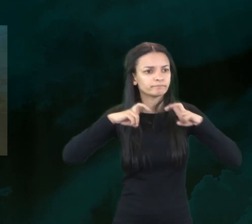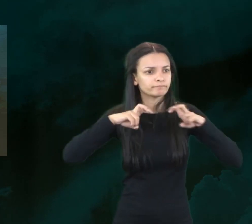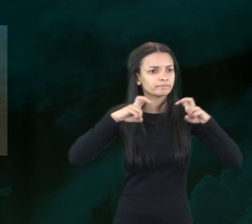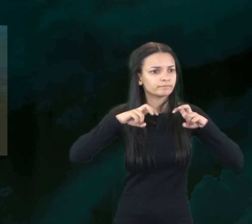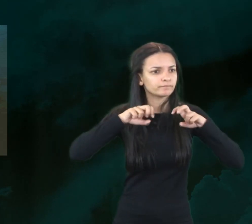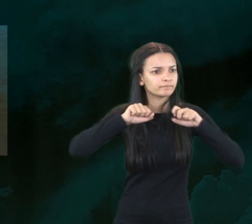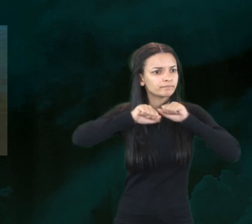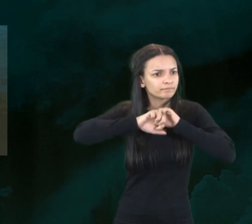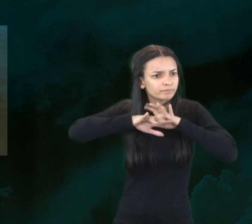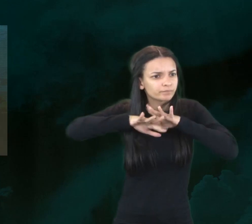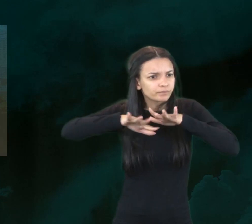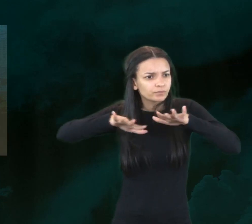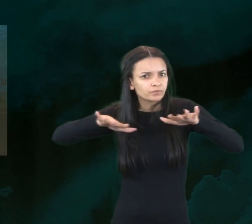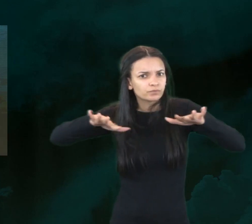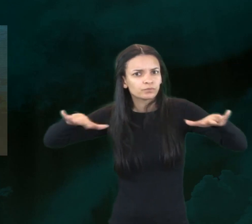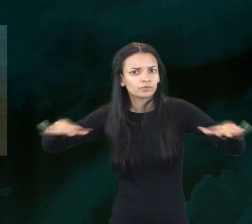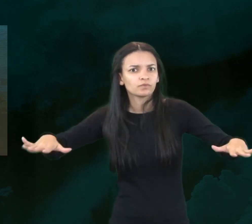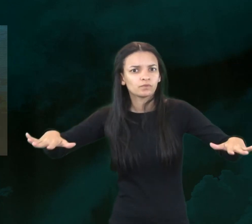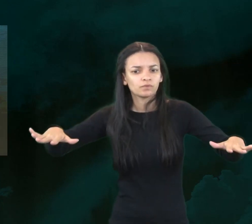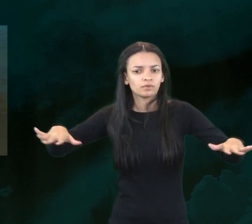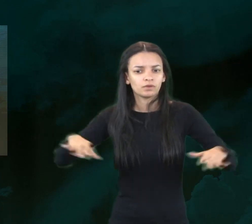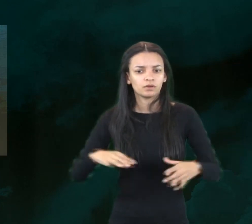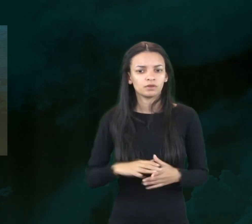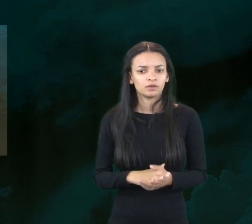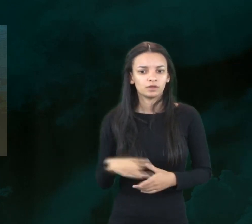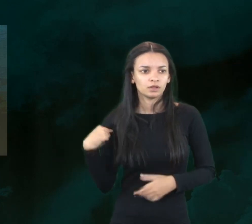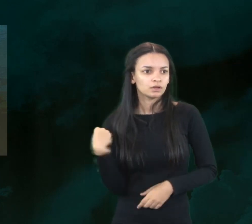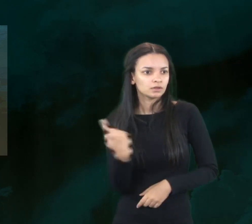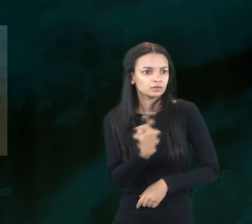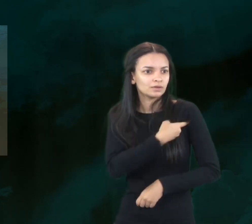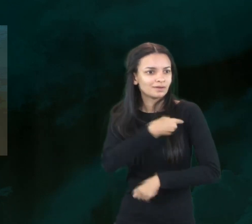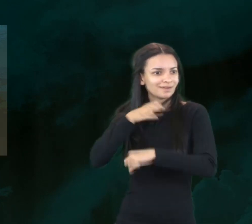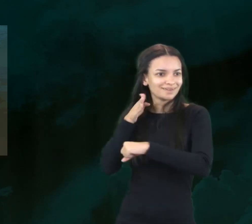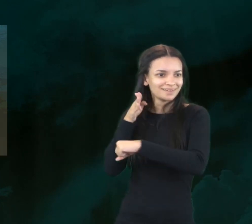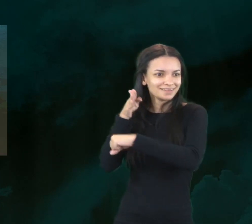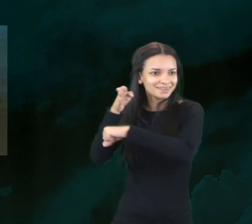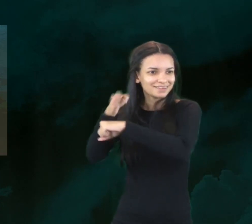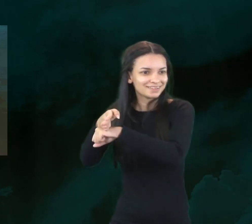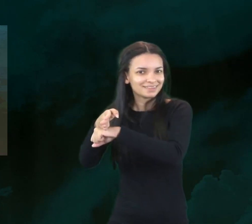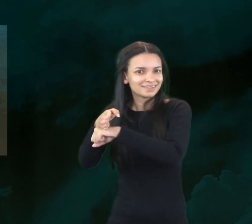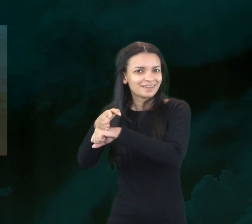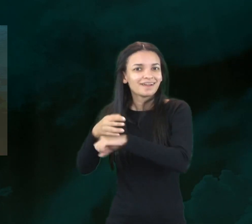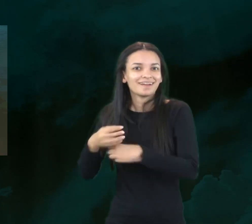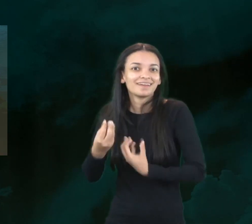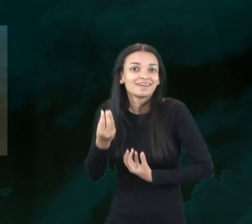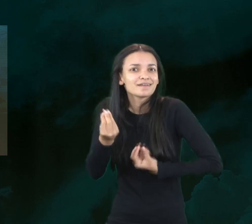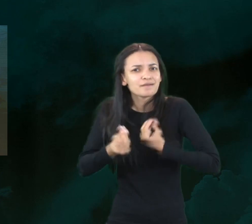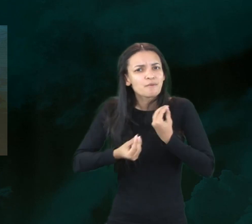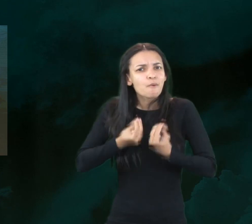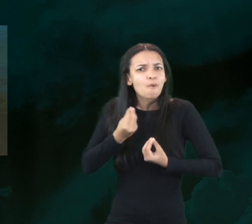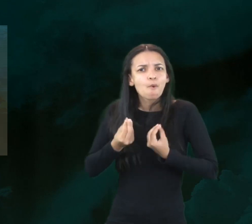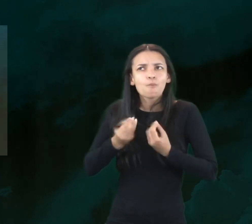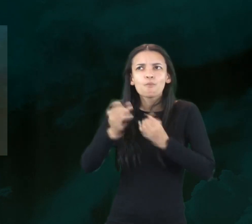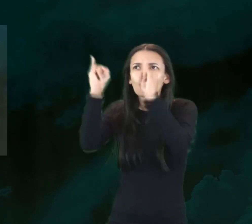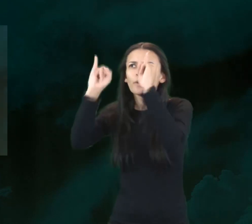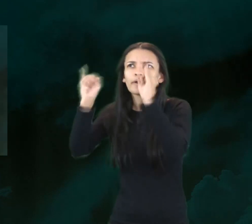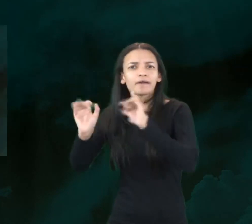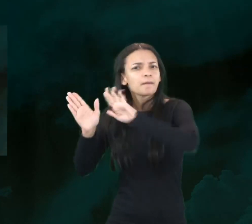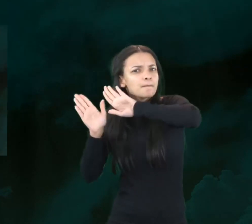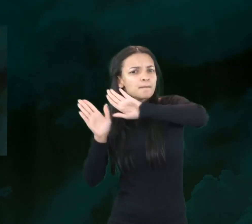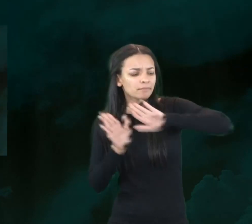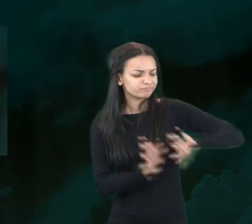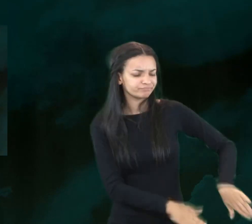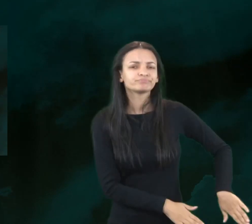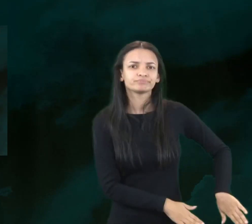teve o nosso ingresso no vosso meio, e como deixando os ídolos, irmão, para você é fácil na